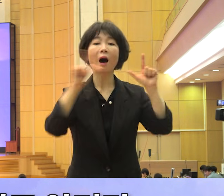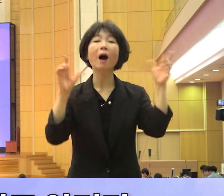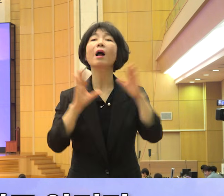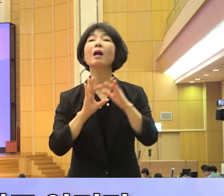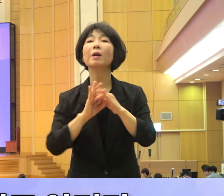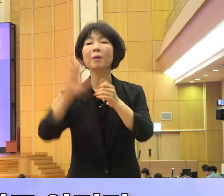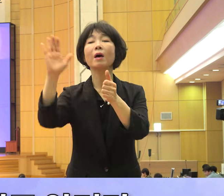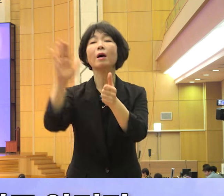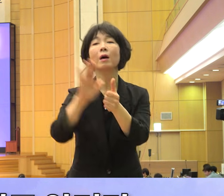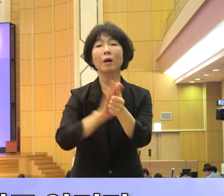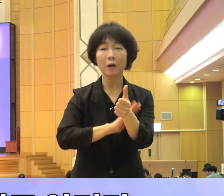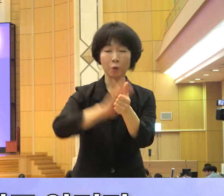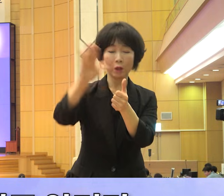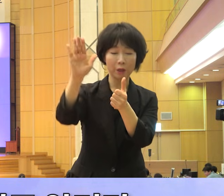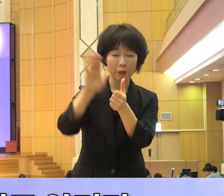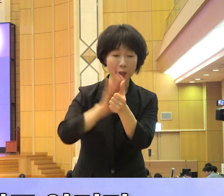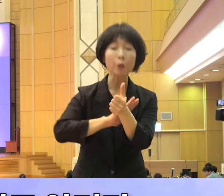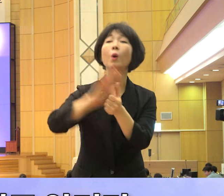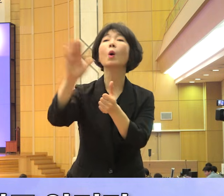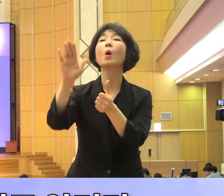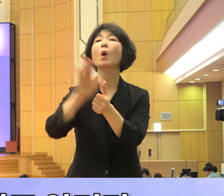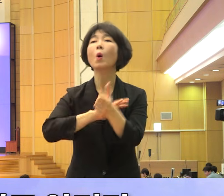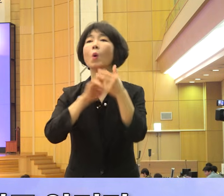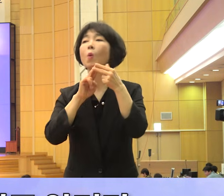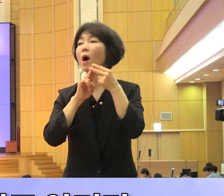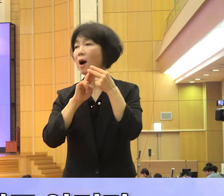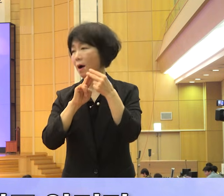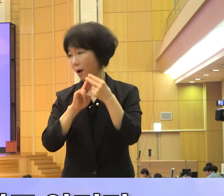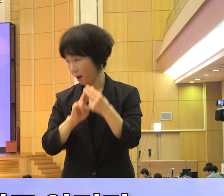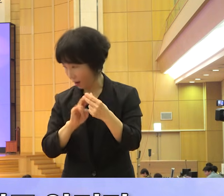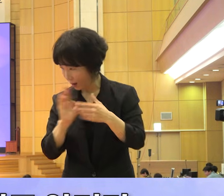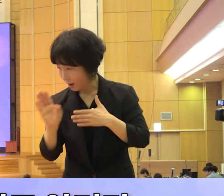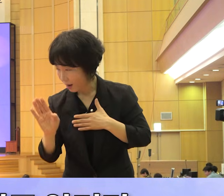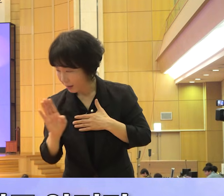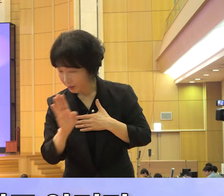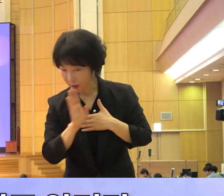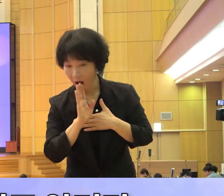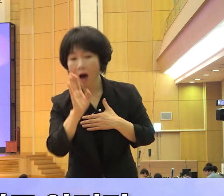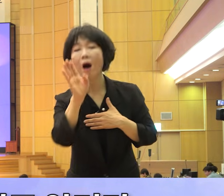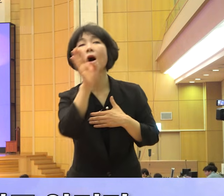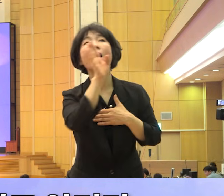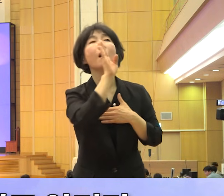내 삶의 위로와